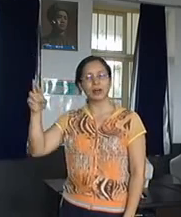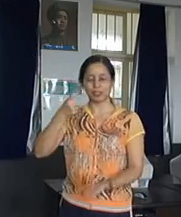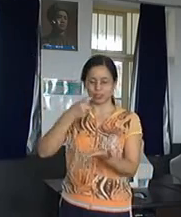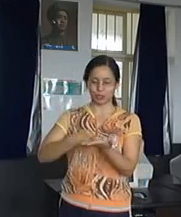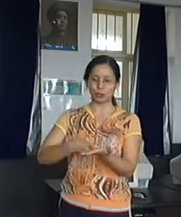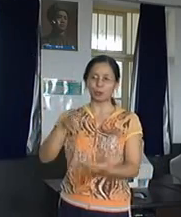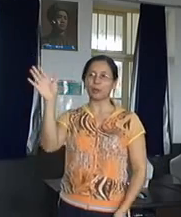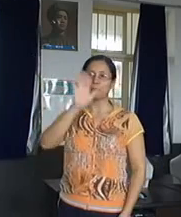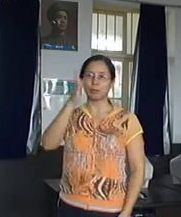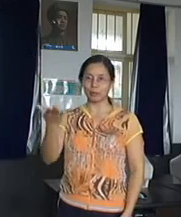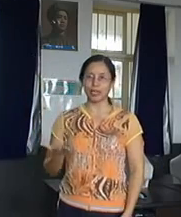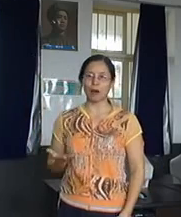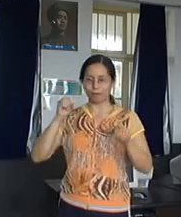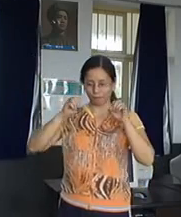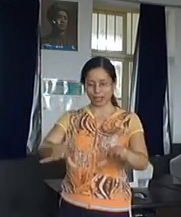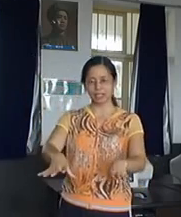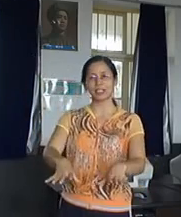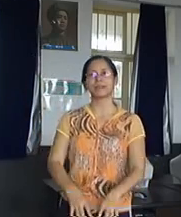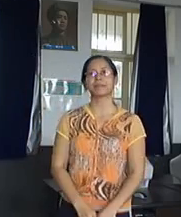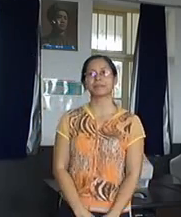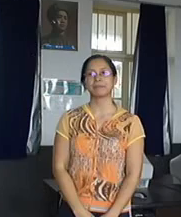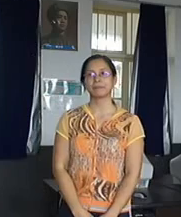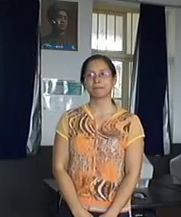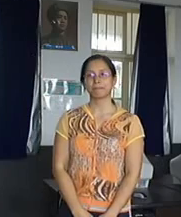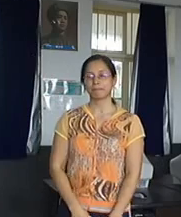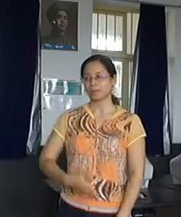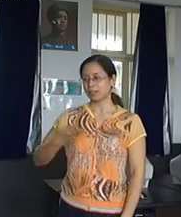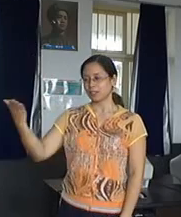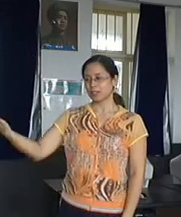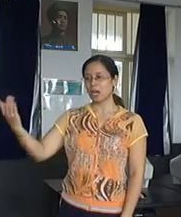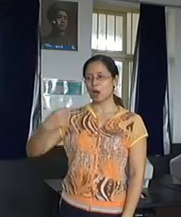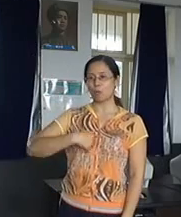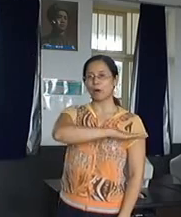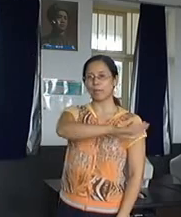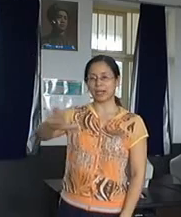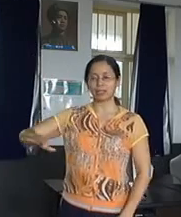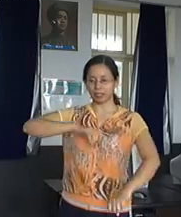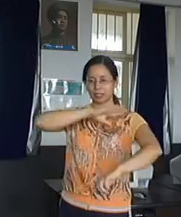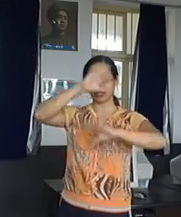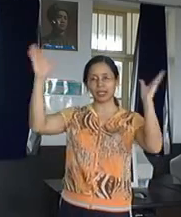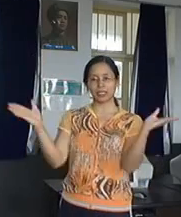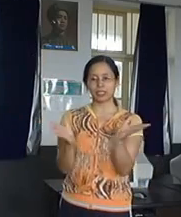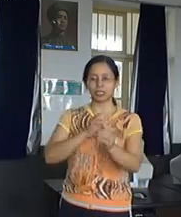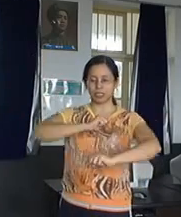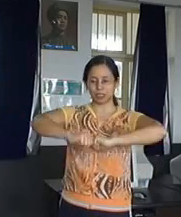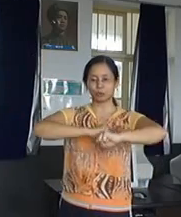望就不要放弃。 让我们一起行动， 让我们一起行